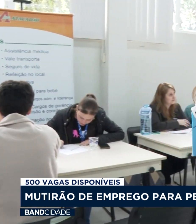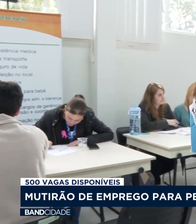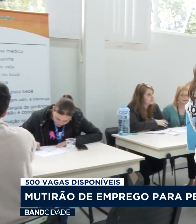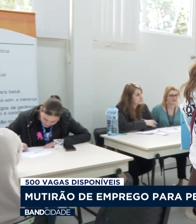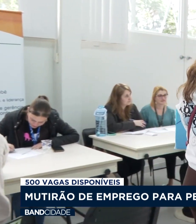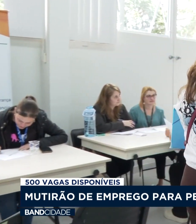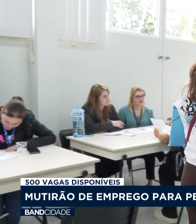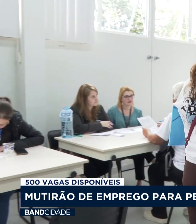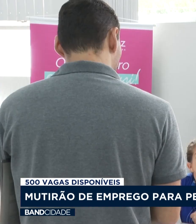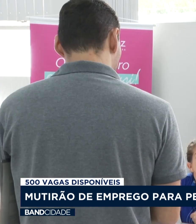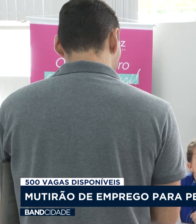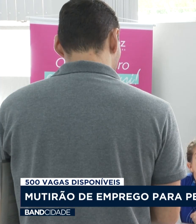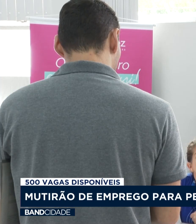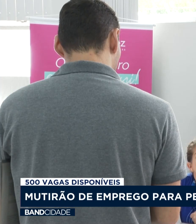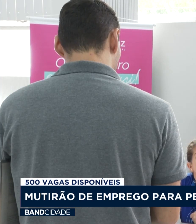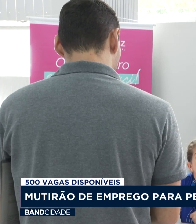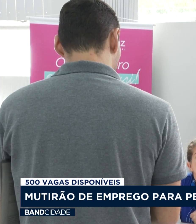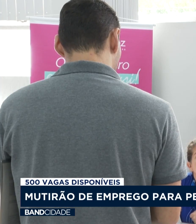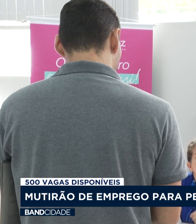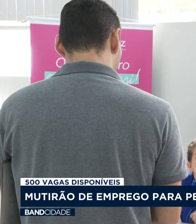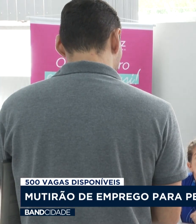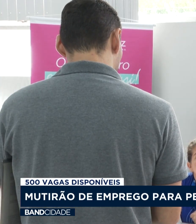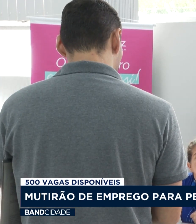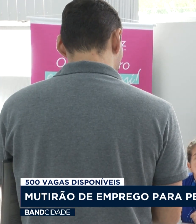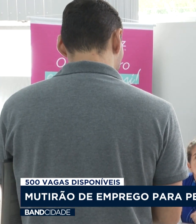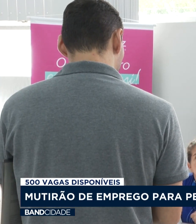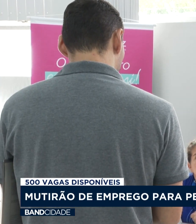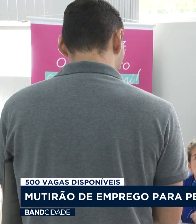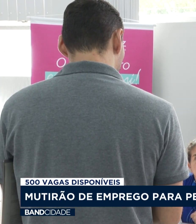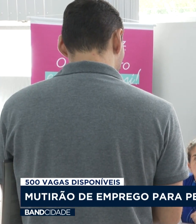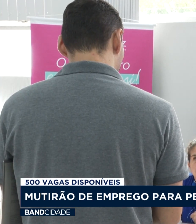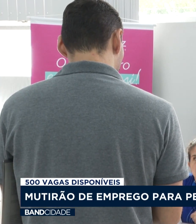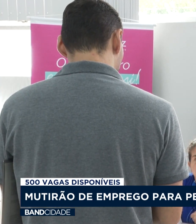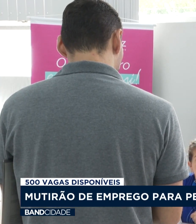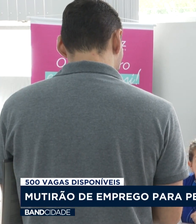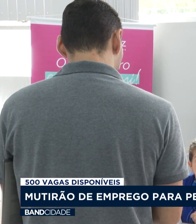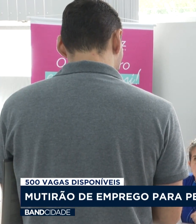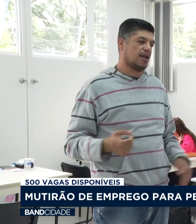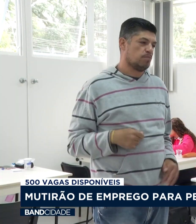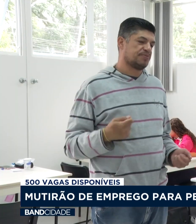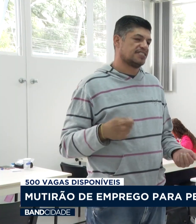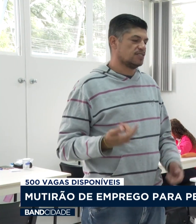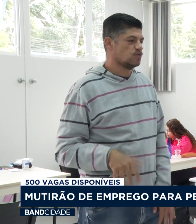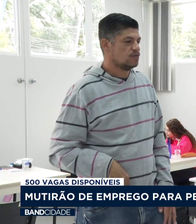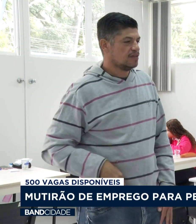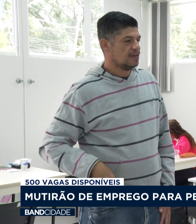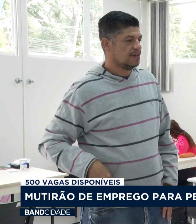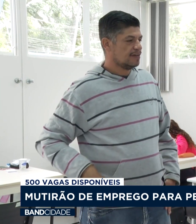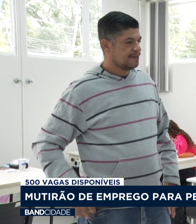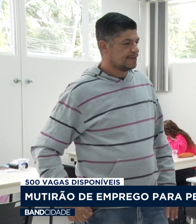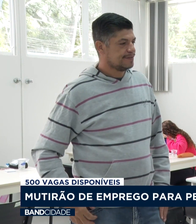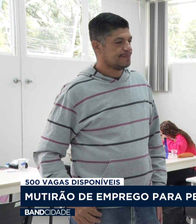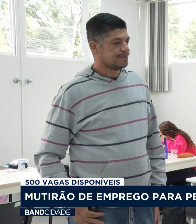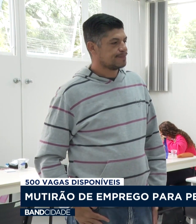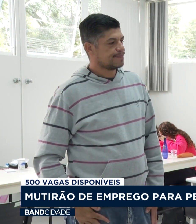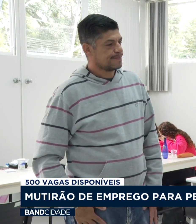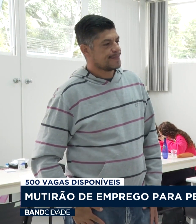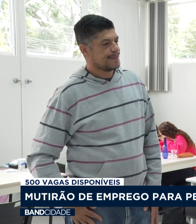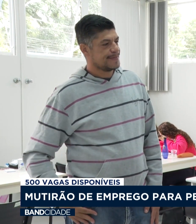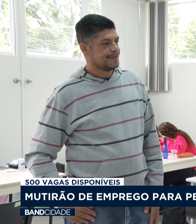E o próximo já está na agenda, dia 24 de maio. Várias intérpretes para nos ajudar na comunicação, então muita